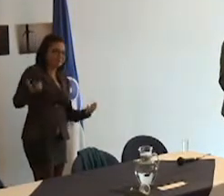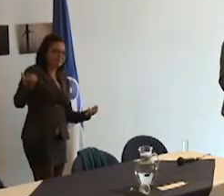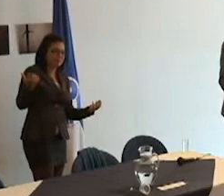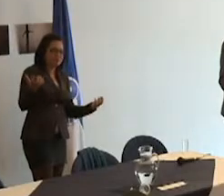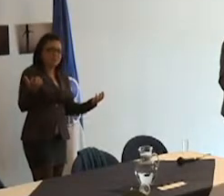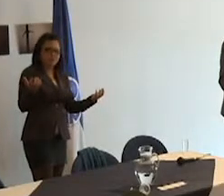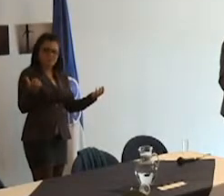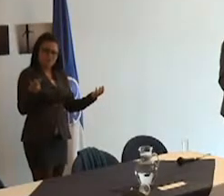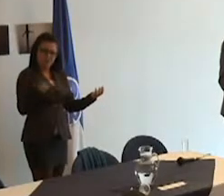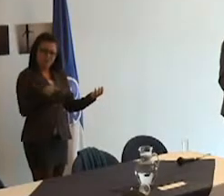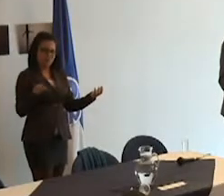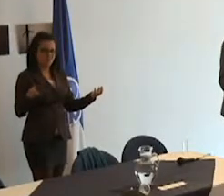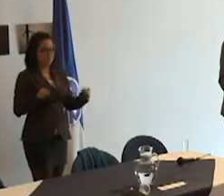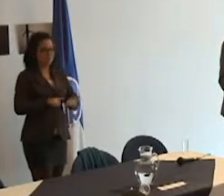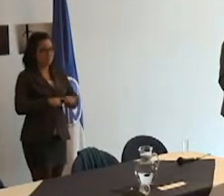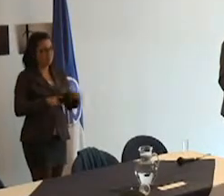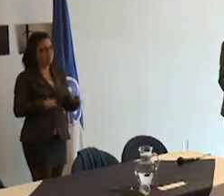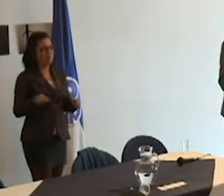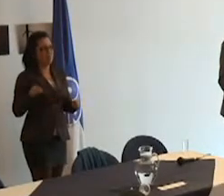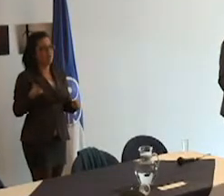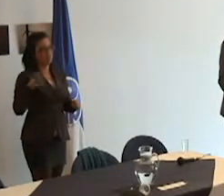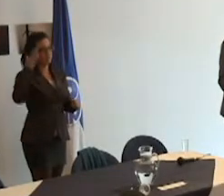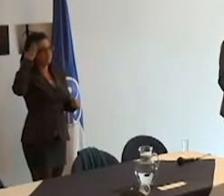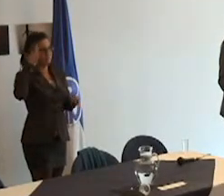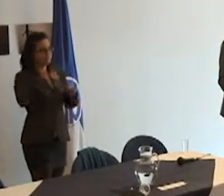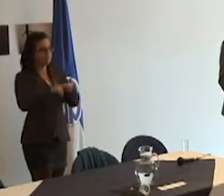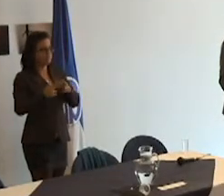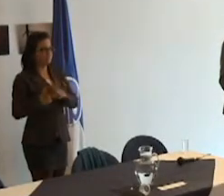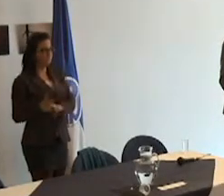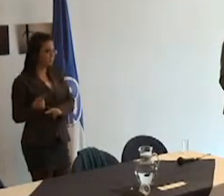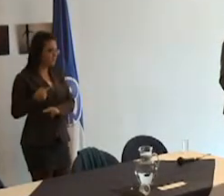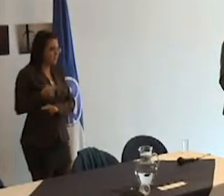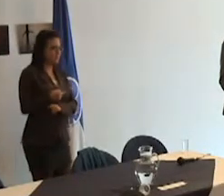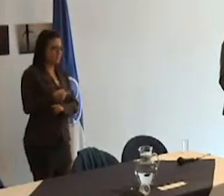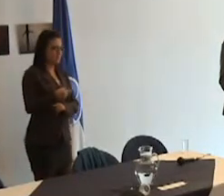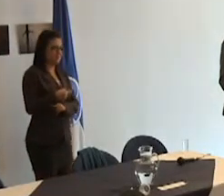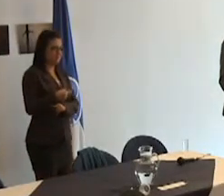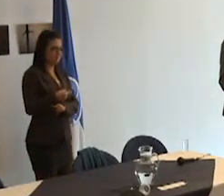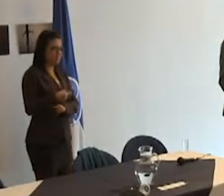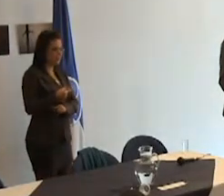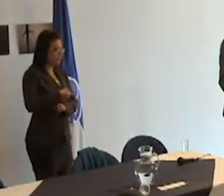la legitimación de las relaciones de dominación en la que